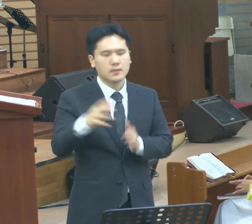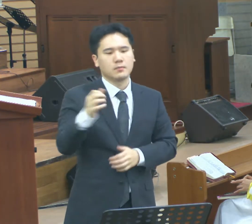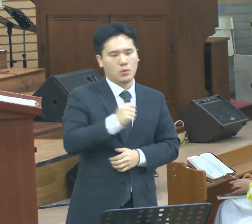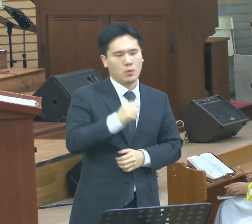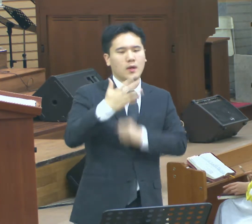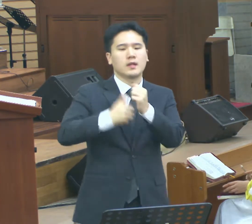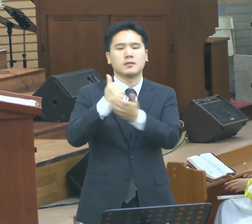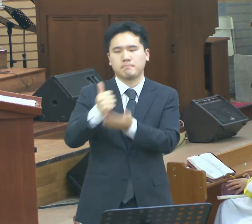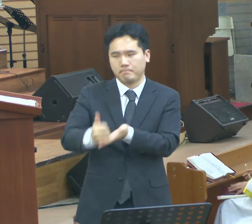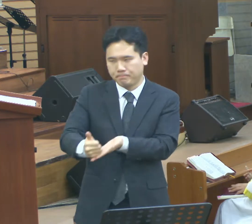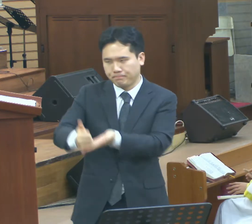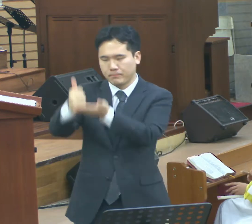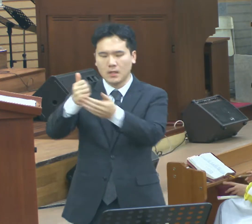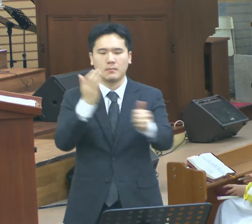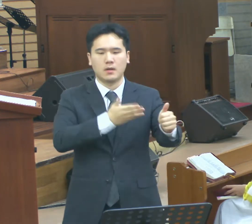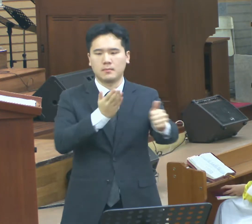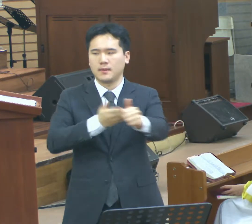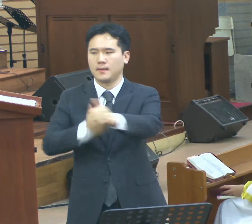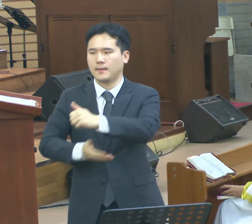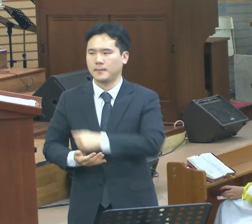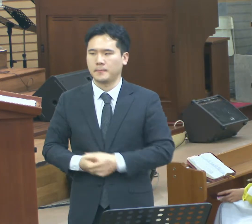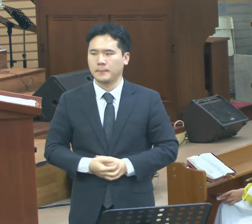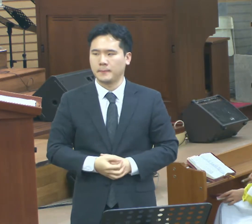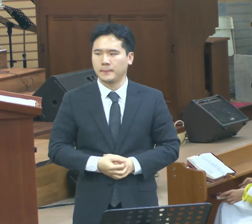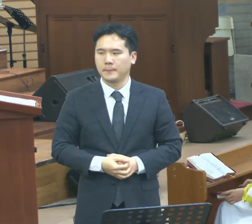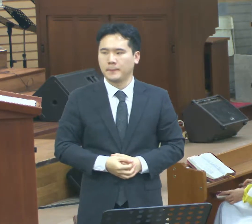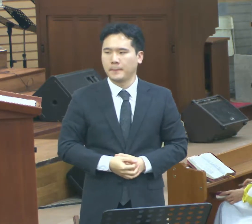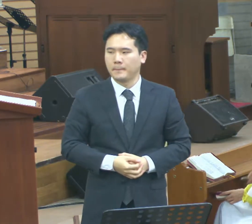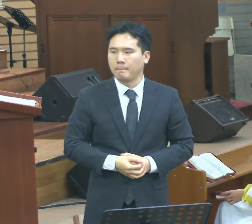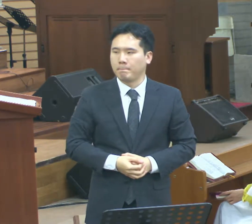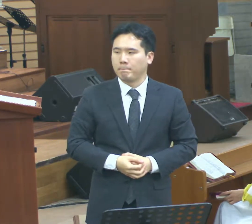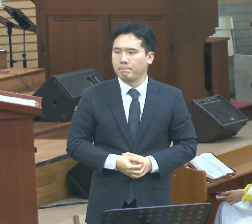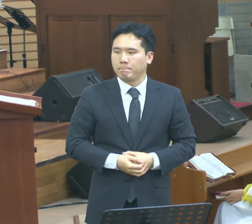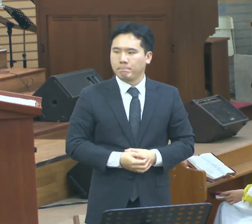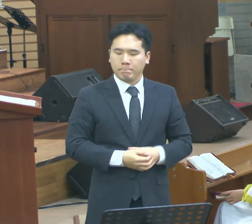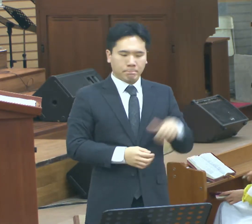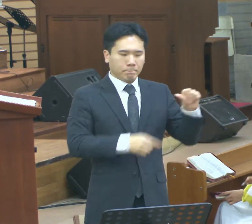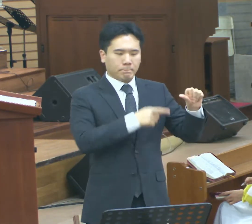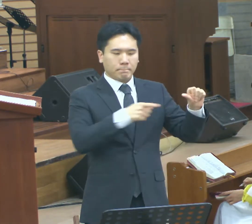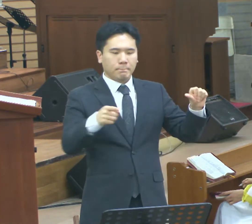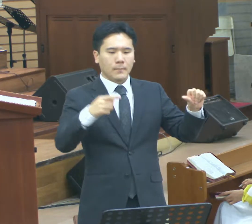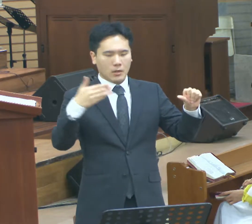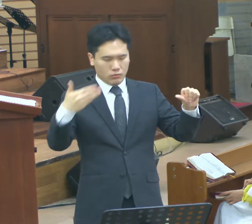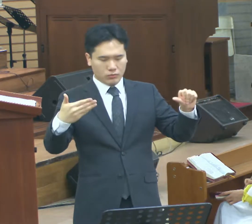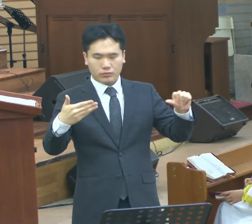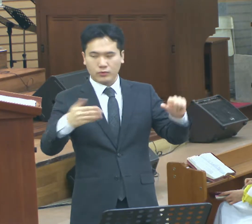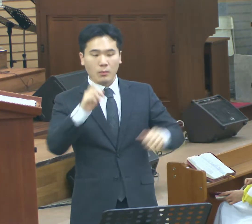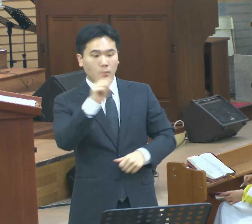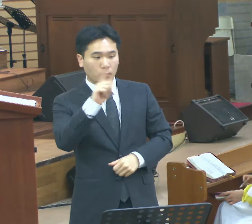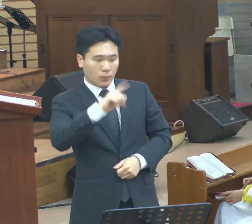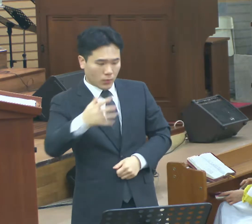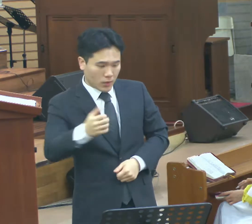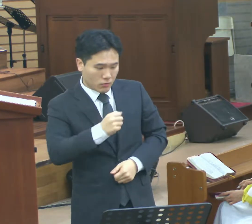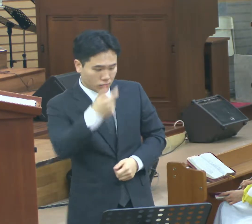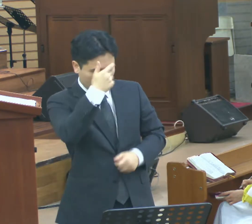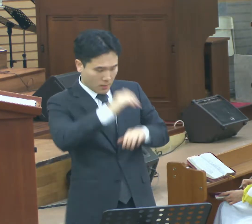하나님을 높이시기를 바랍니다. 그 다음 5절로 9절, 무엇으로 예배해야 하는가 하는